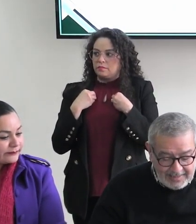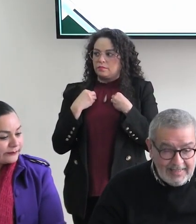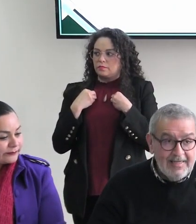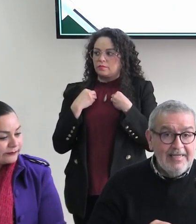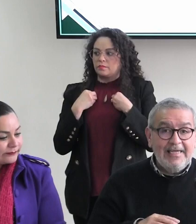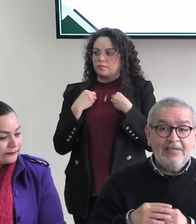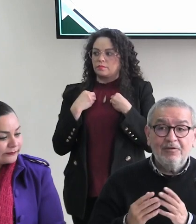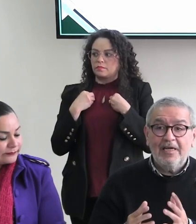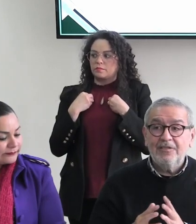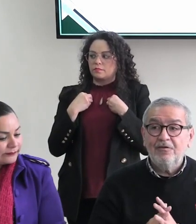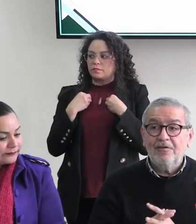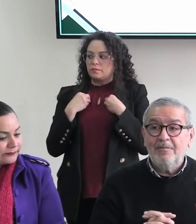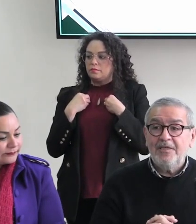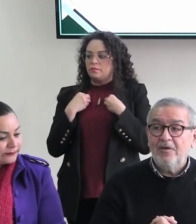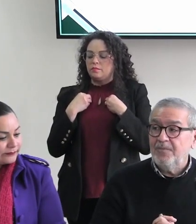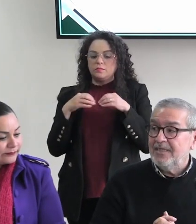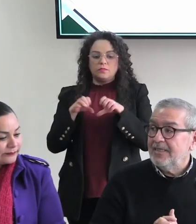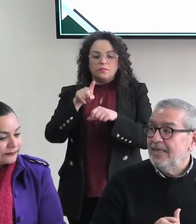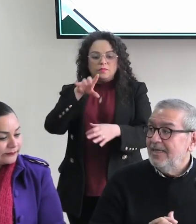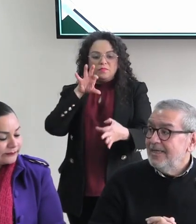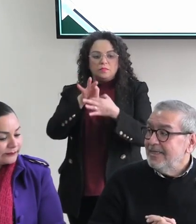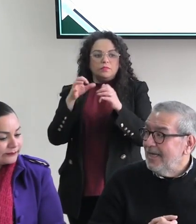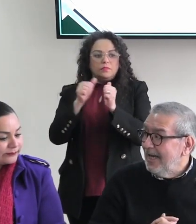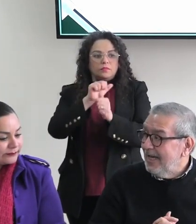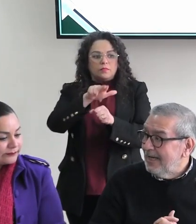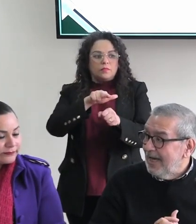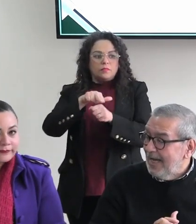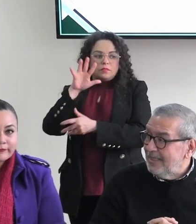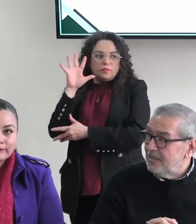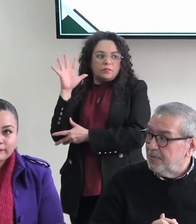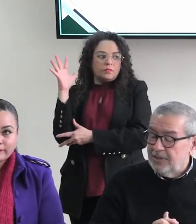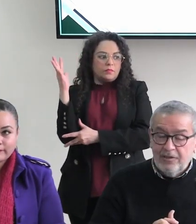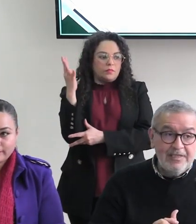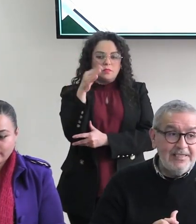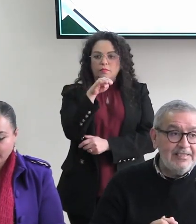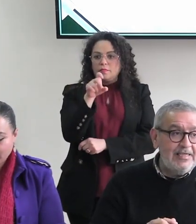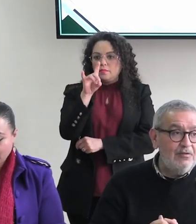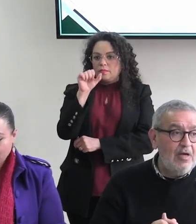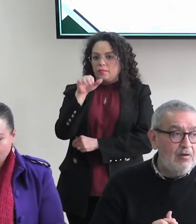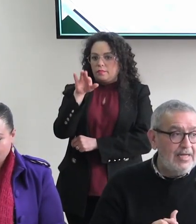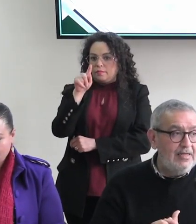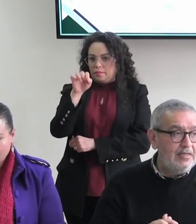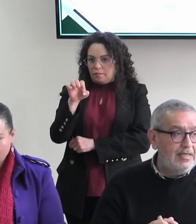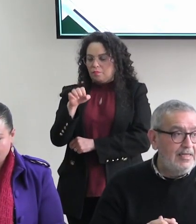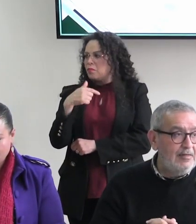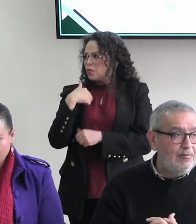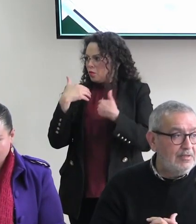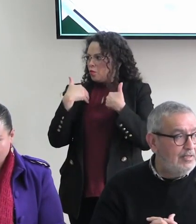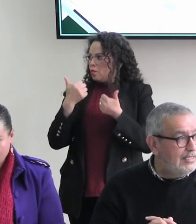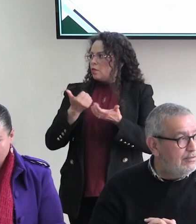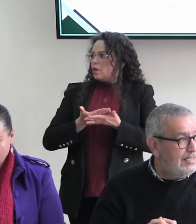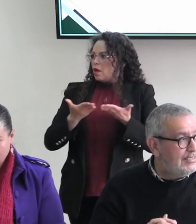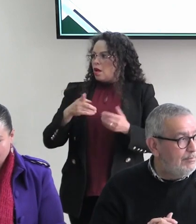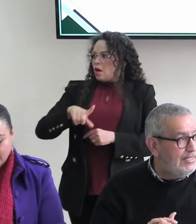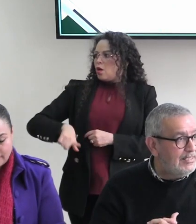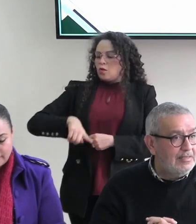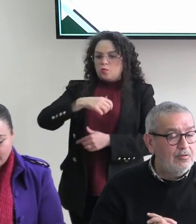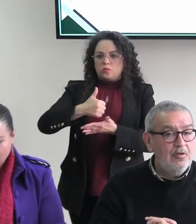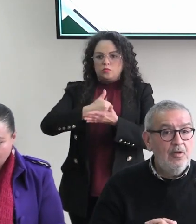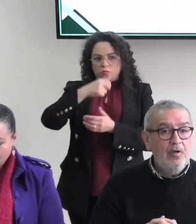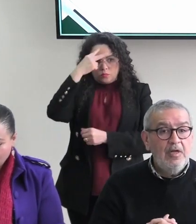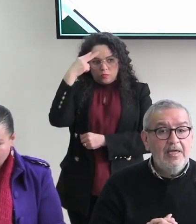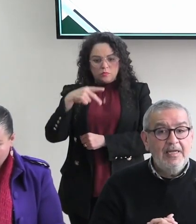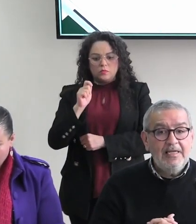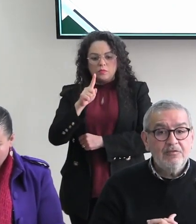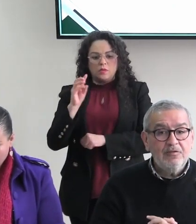se plantea, y su relación con el medio ambiente. Hay disposiciones, entiendo ahora, que el gobierno de la ciudad está